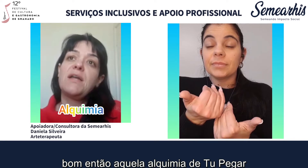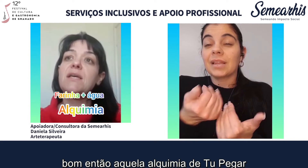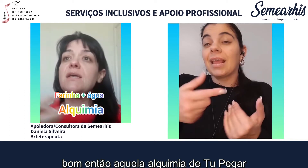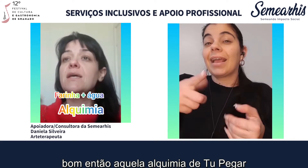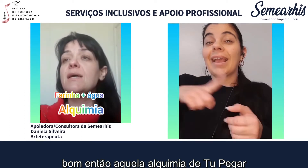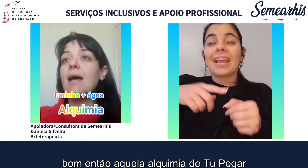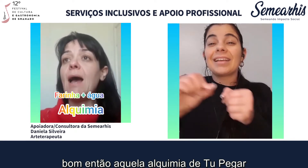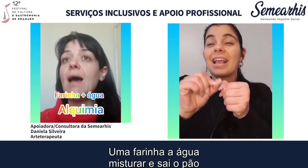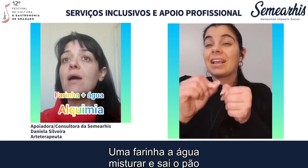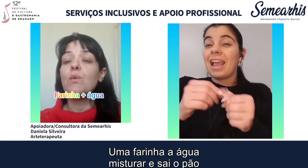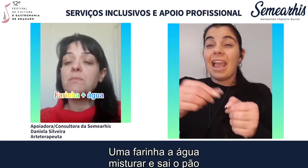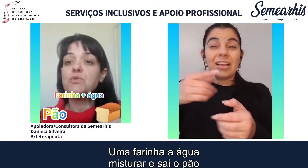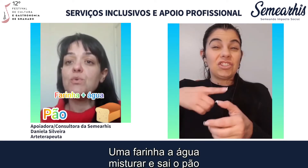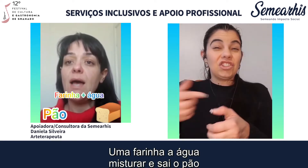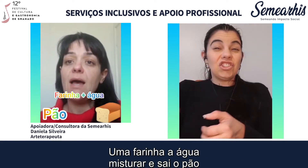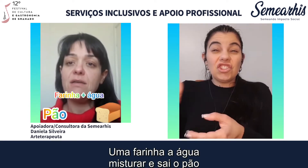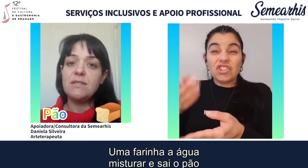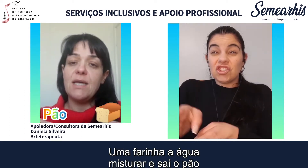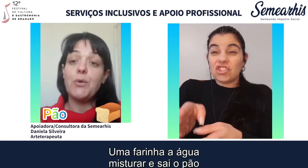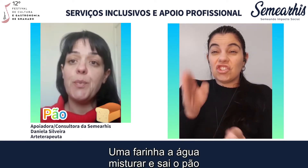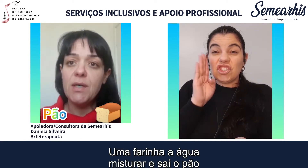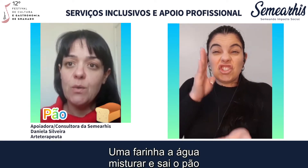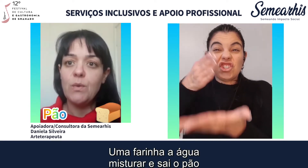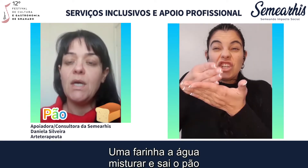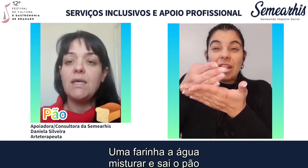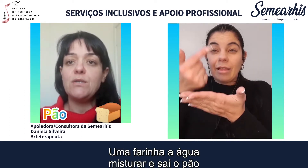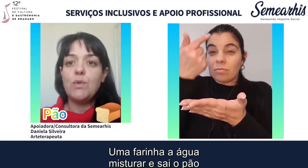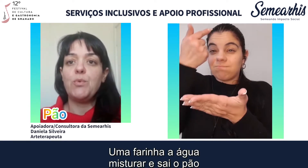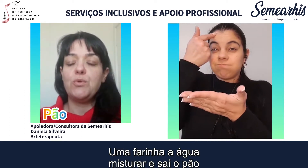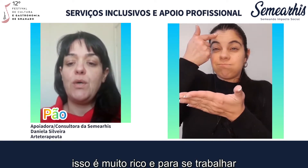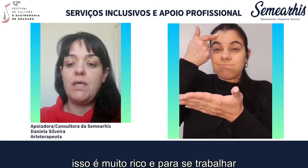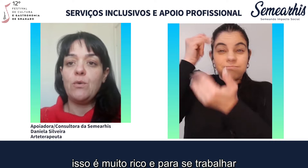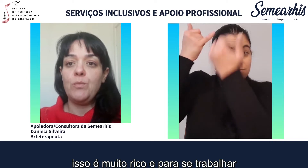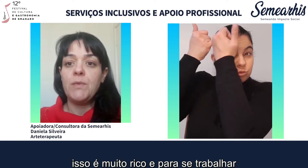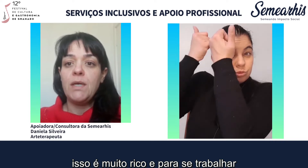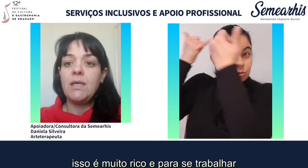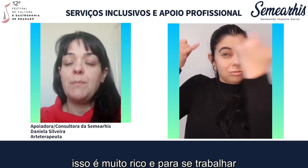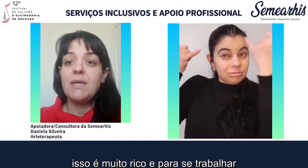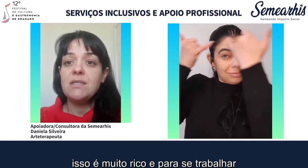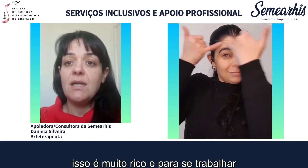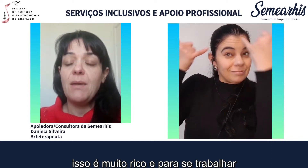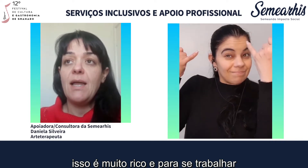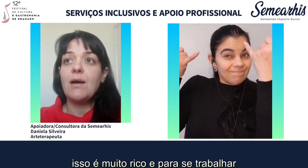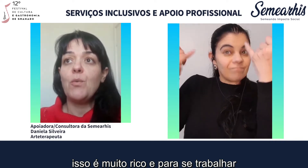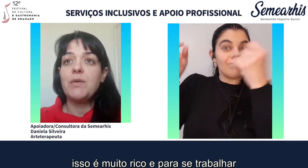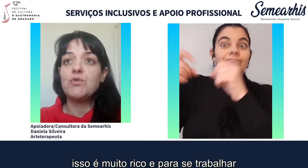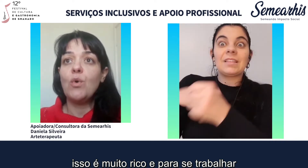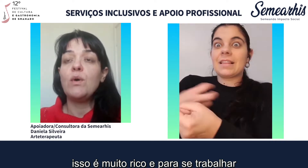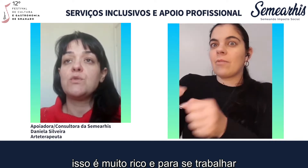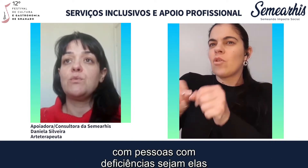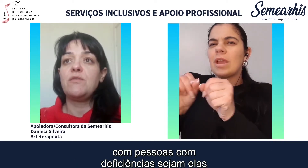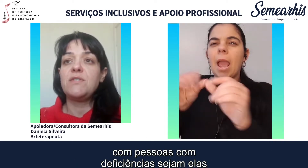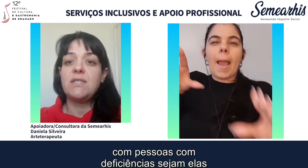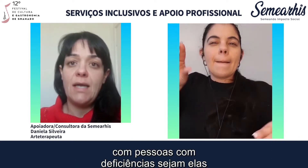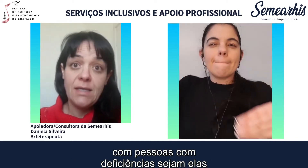uma farinha, a água, misturar e sai o pão, isso é muito rico. E para se trabalhar com